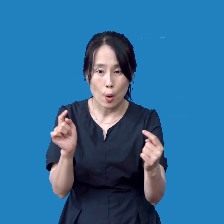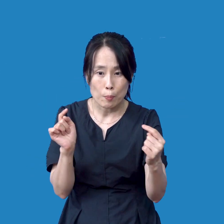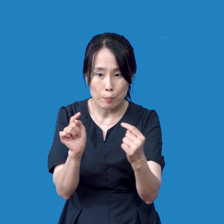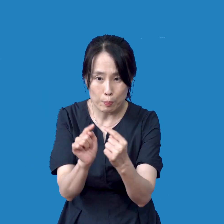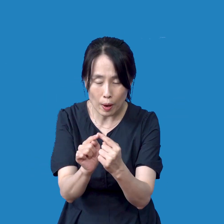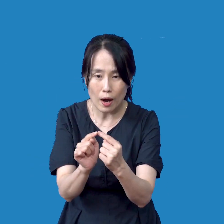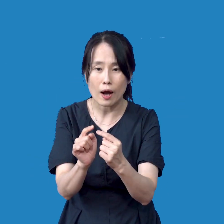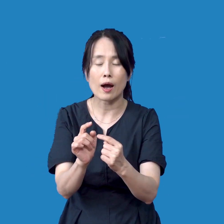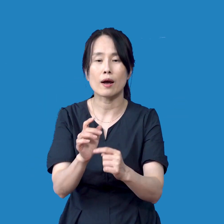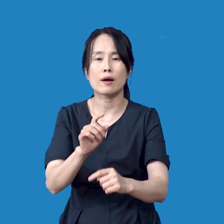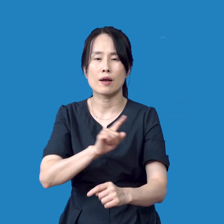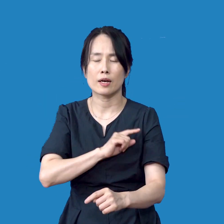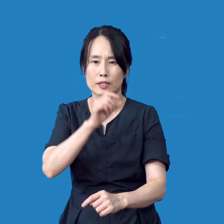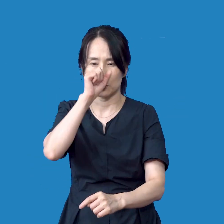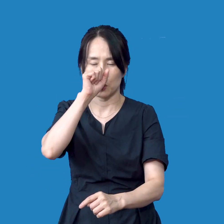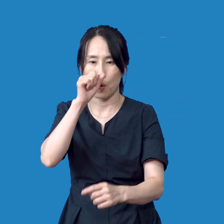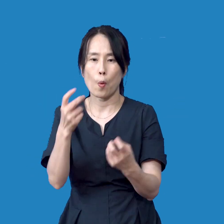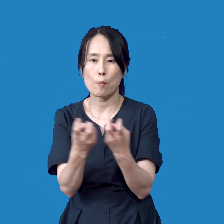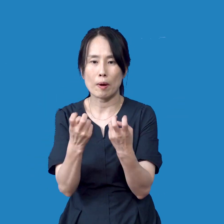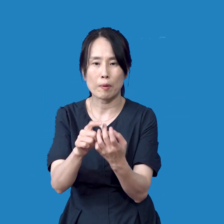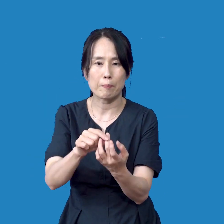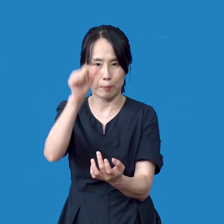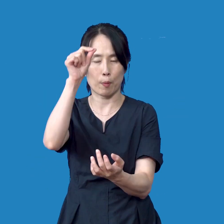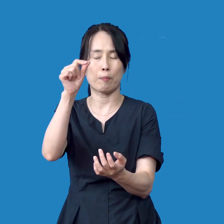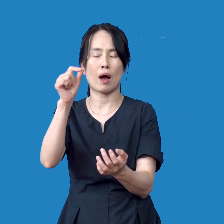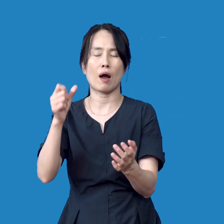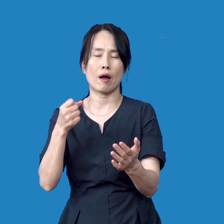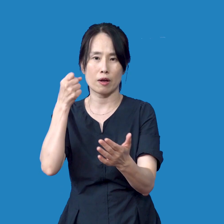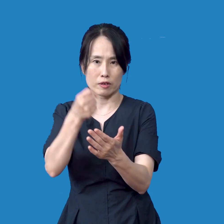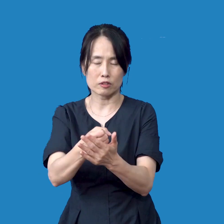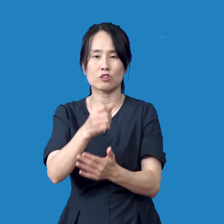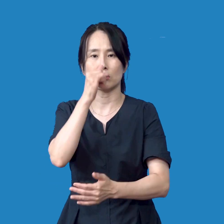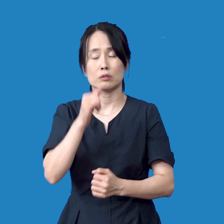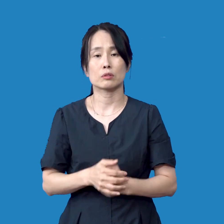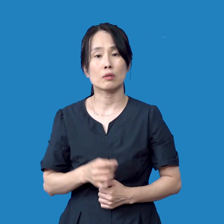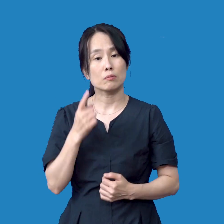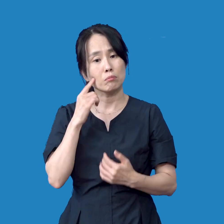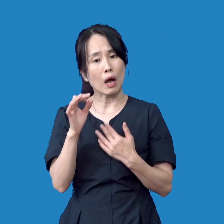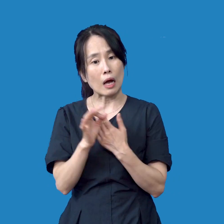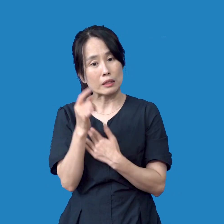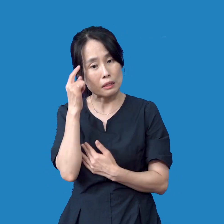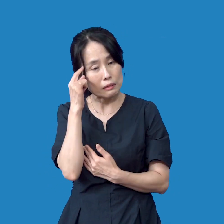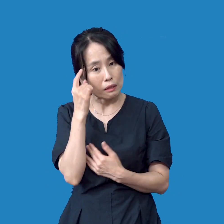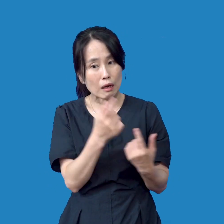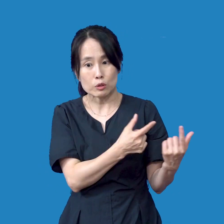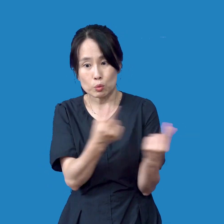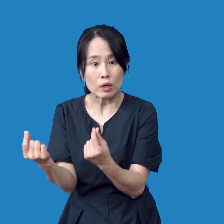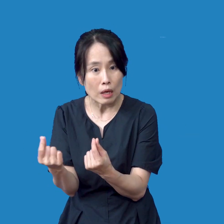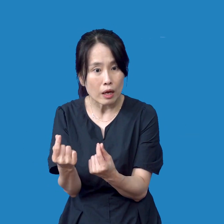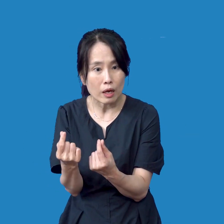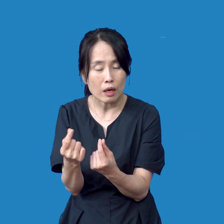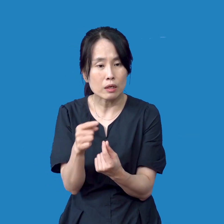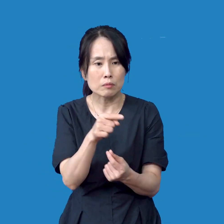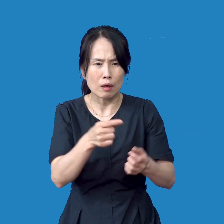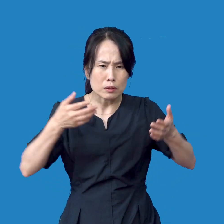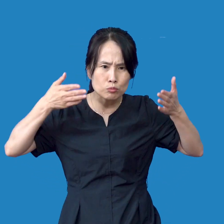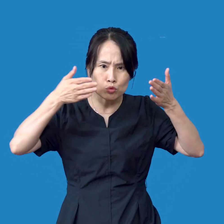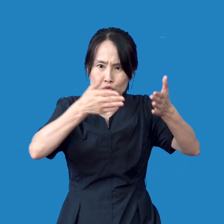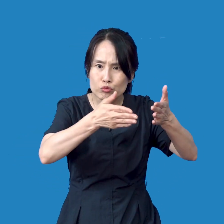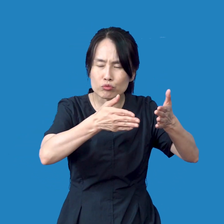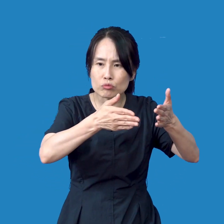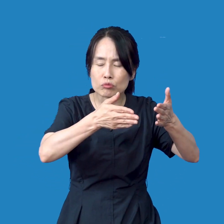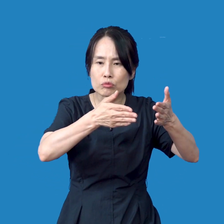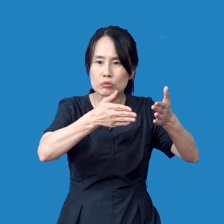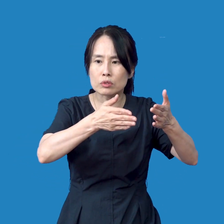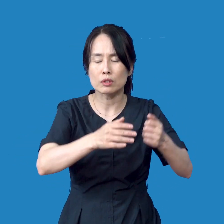떠오르게 됩니다. 만약에 생각이 다 같으면 한쪽으로 쏠려서 결정을 하겠지요.